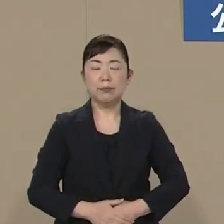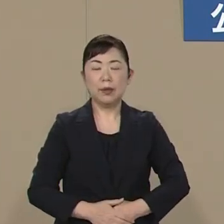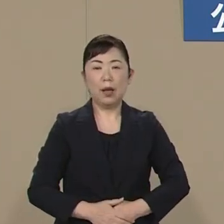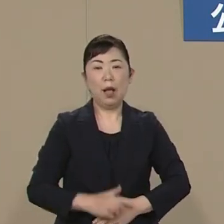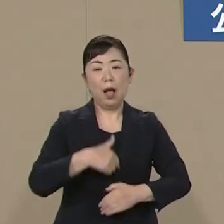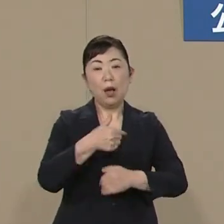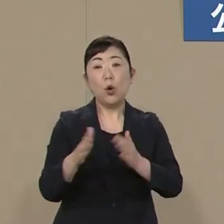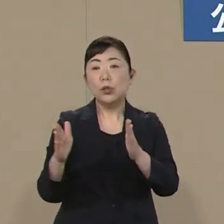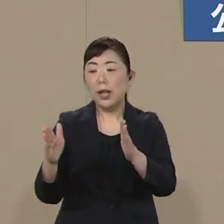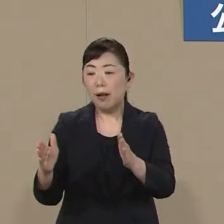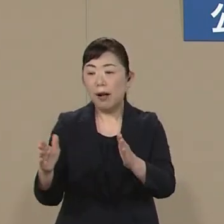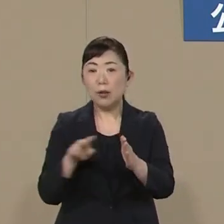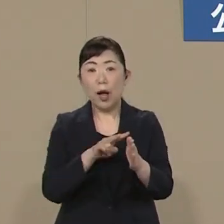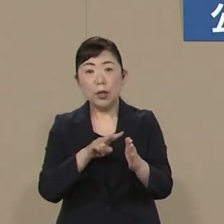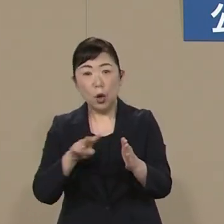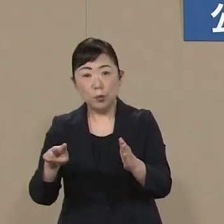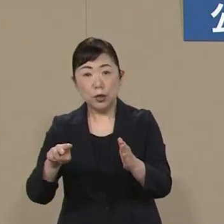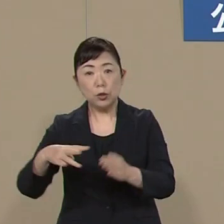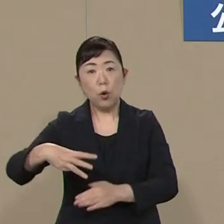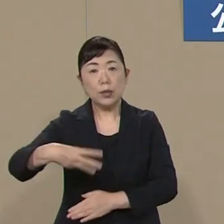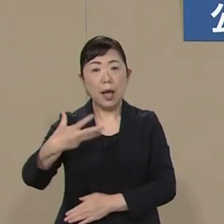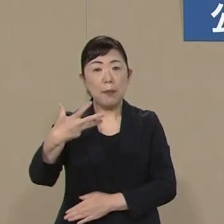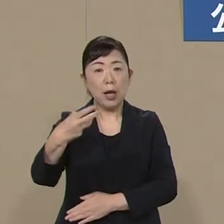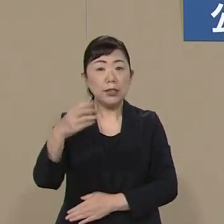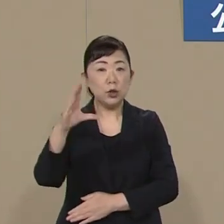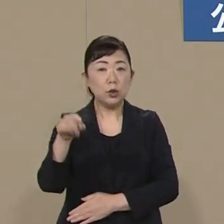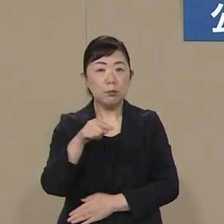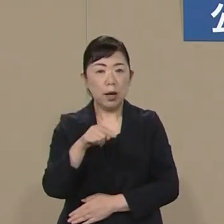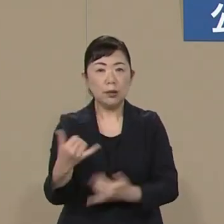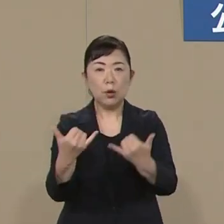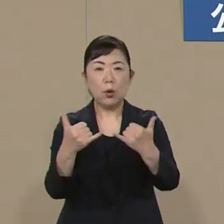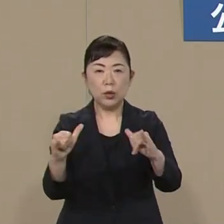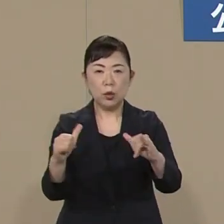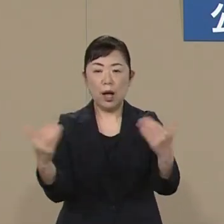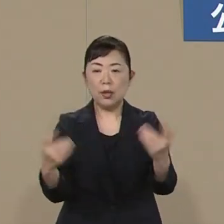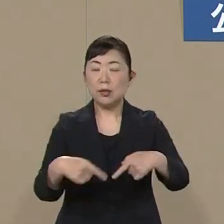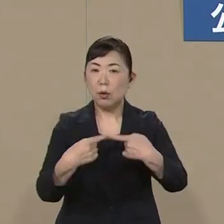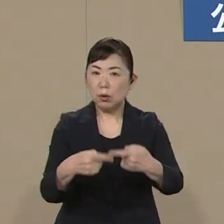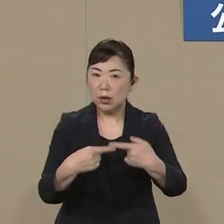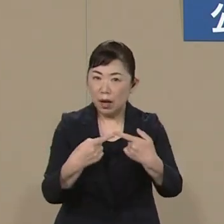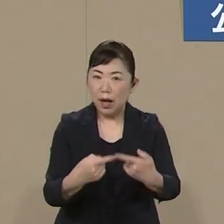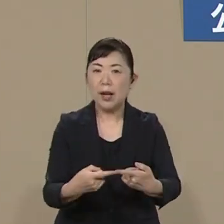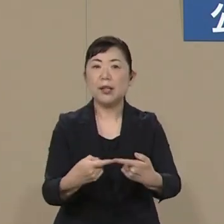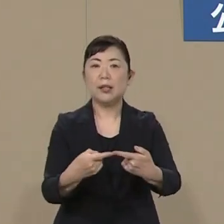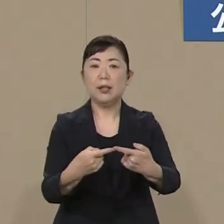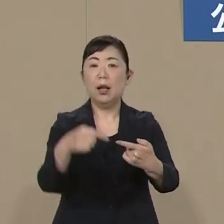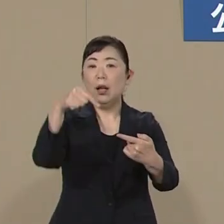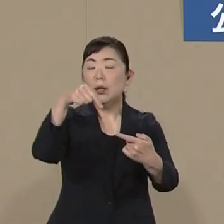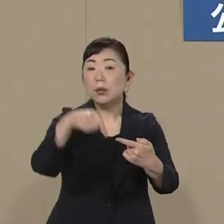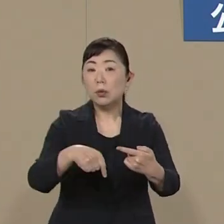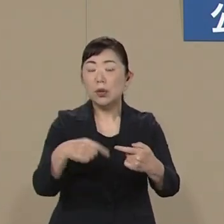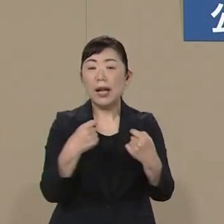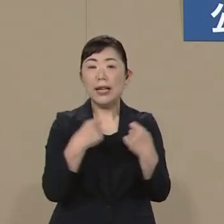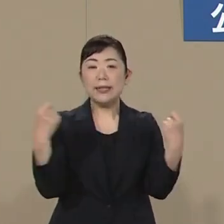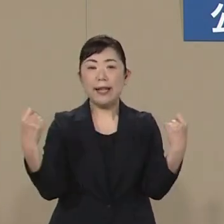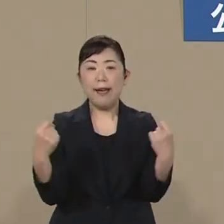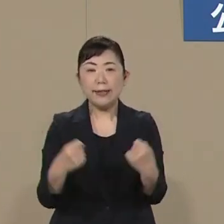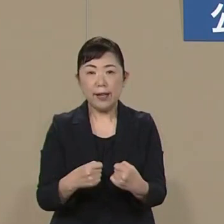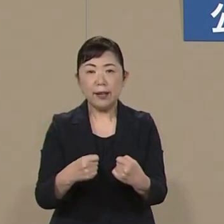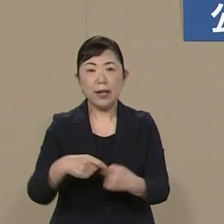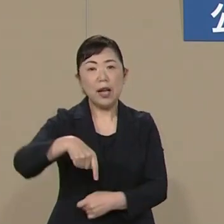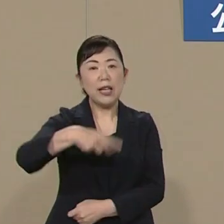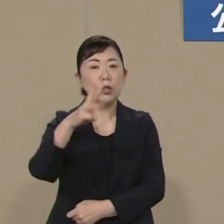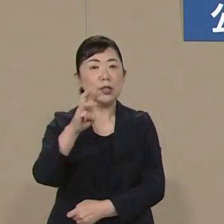またこの6年間で380万人の方が新たに働き始めそのうち正社員